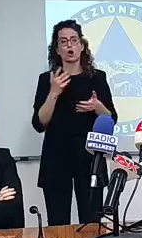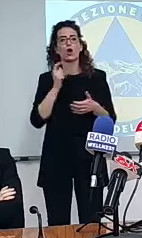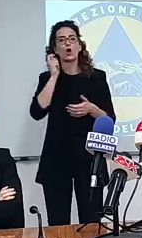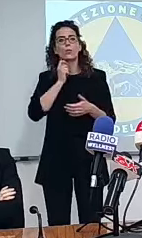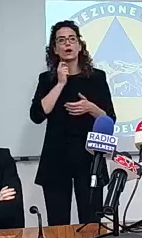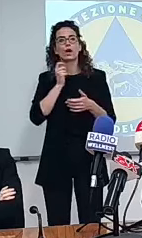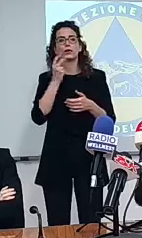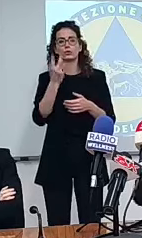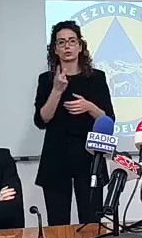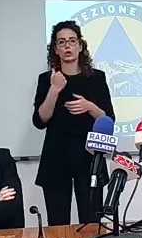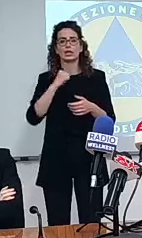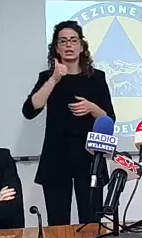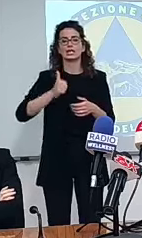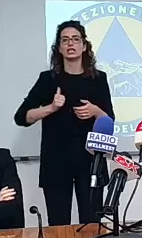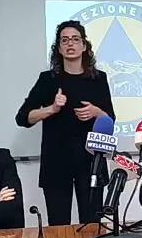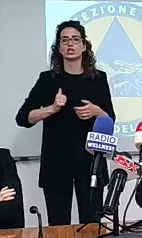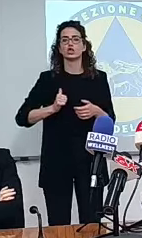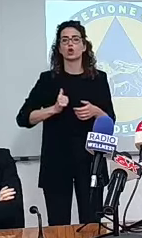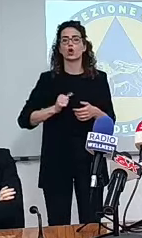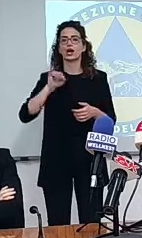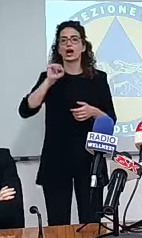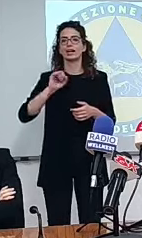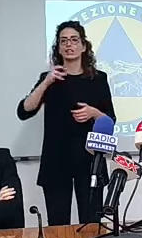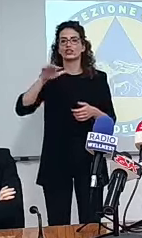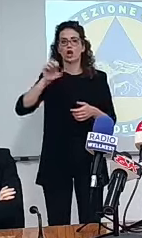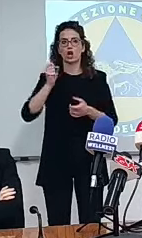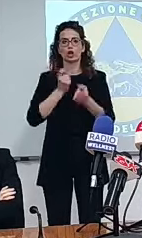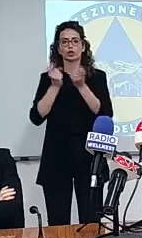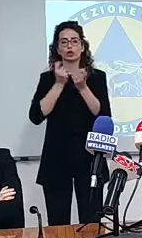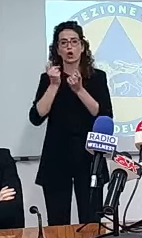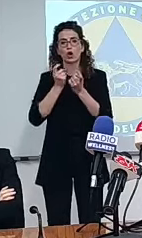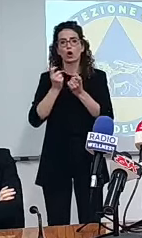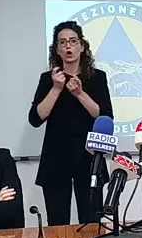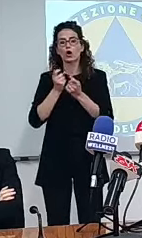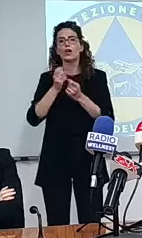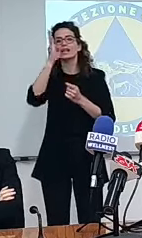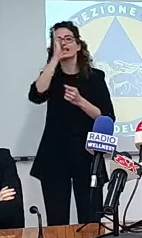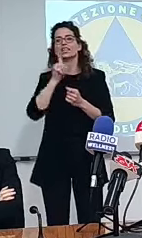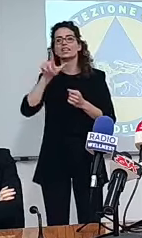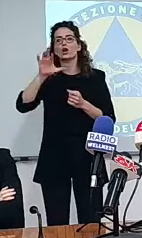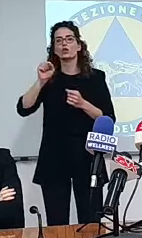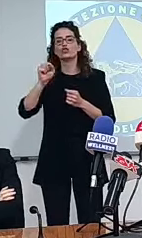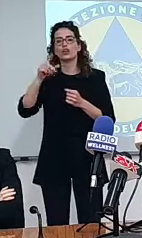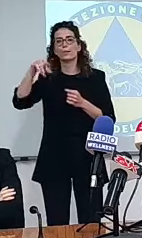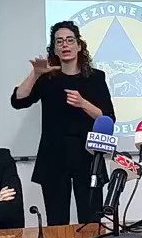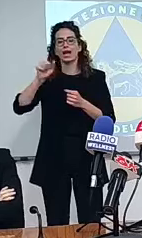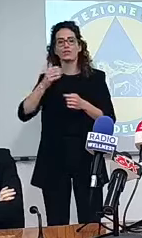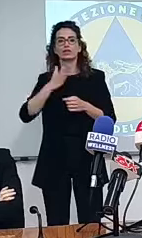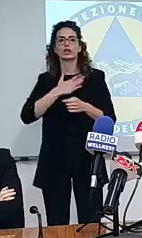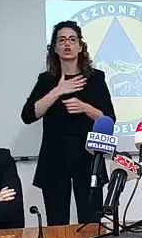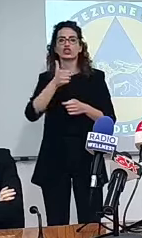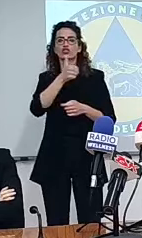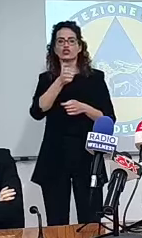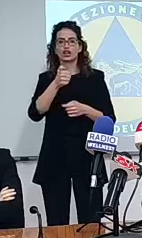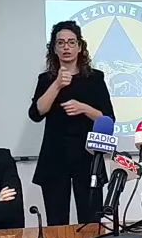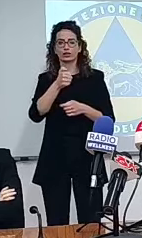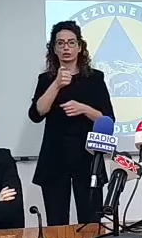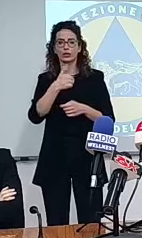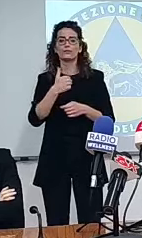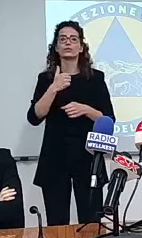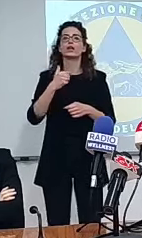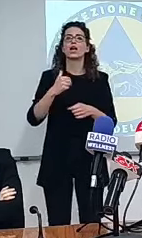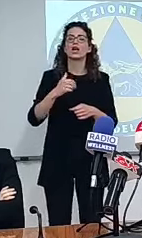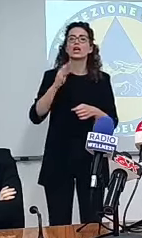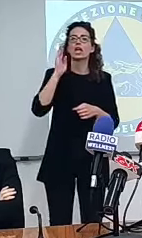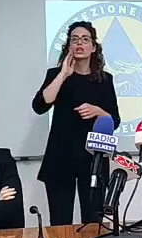2 compleanni oggi della signora Ida Celotto di Santa Lucia di Piave, che fa 100 anni, e del signor Germano